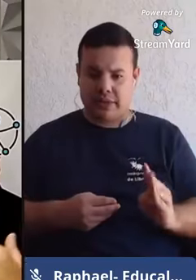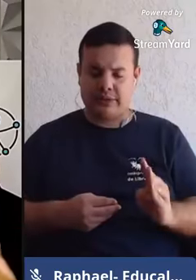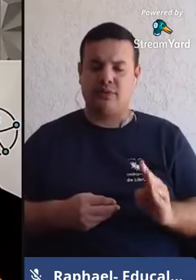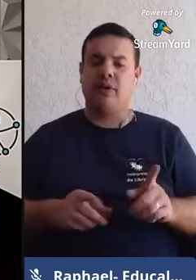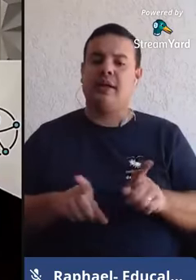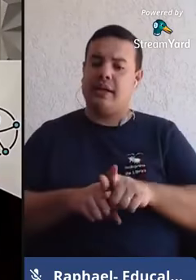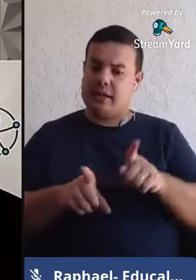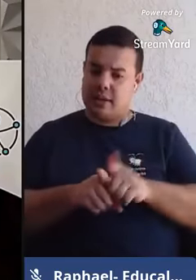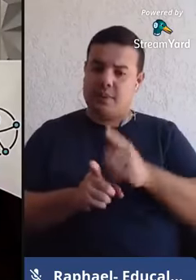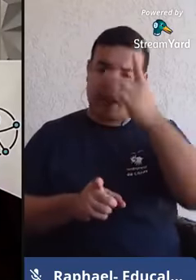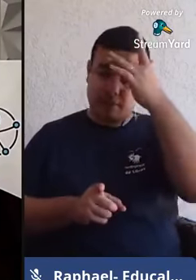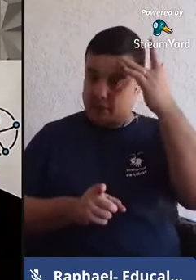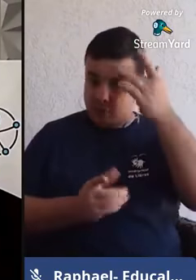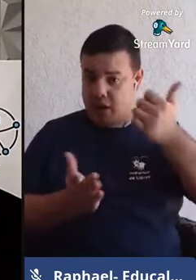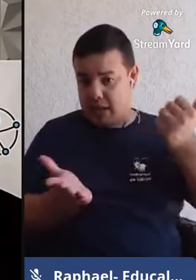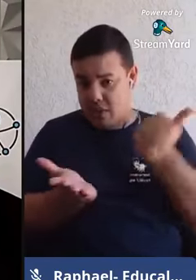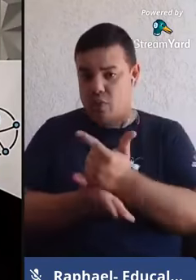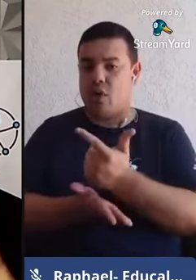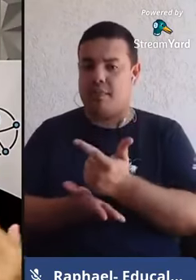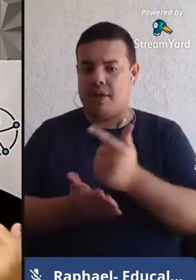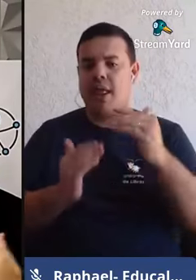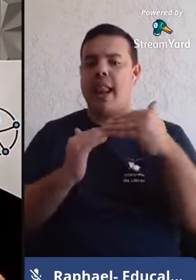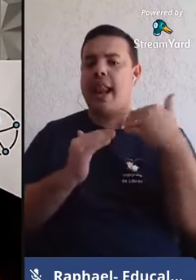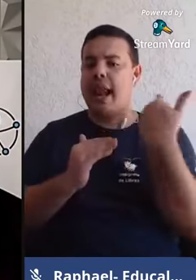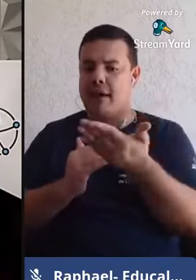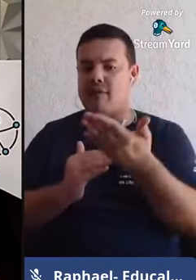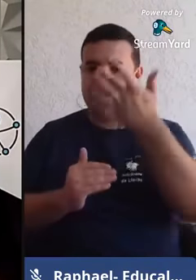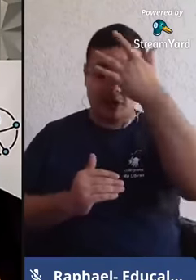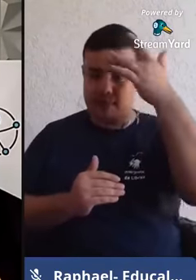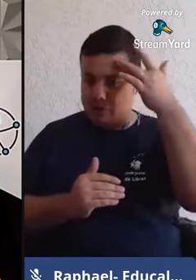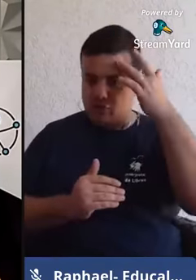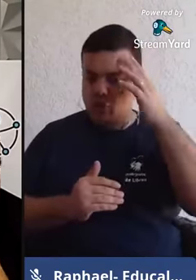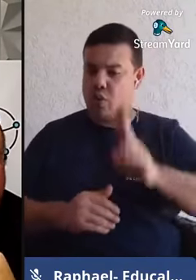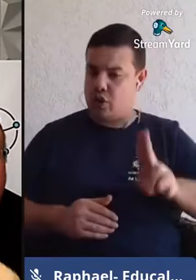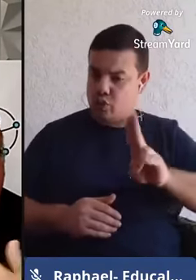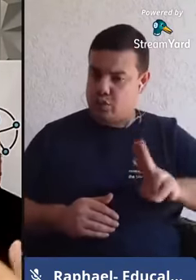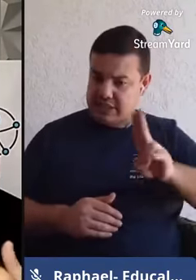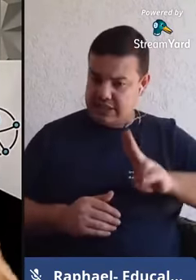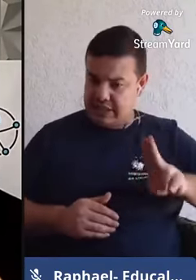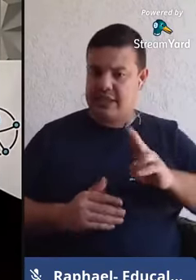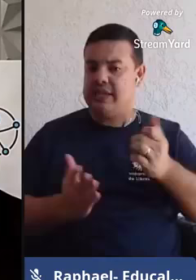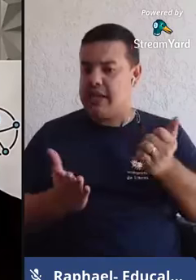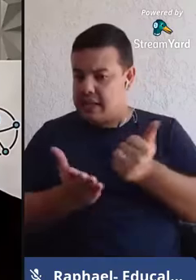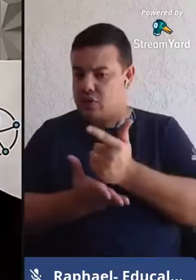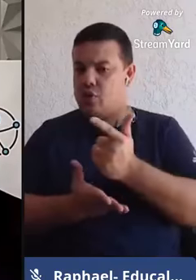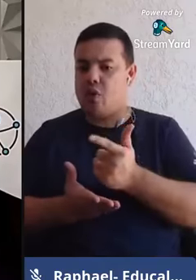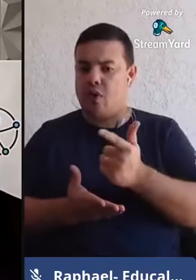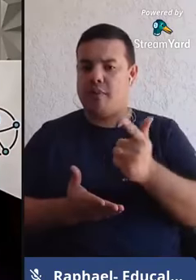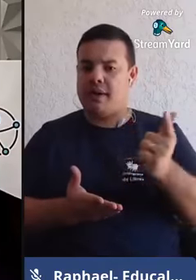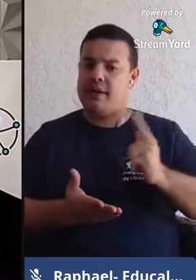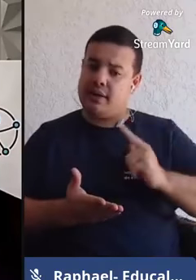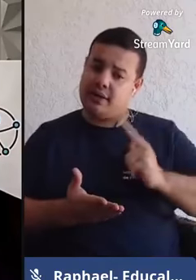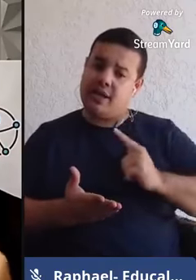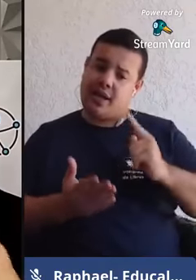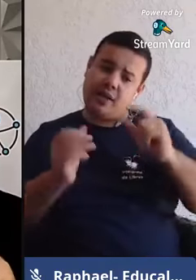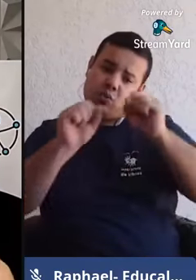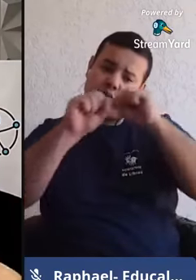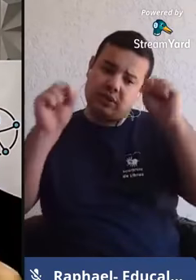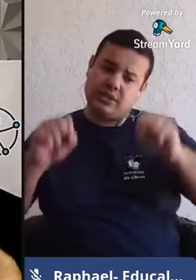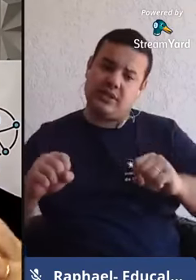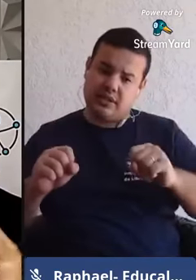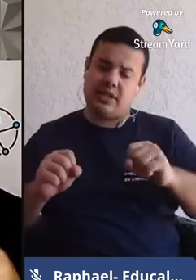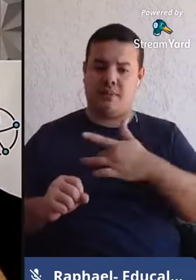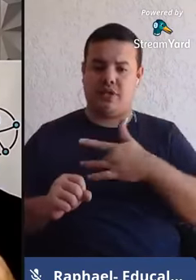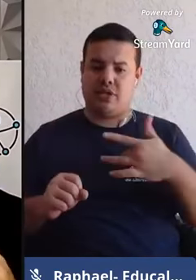tomador do serviço, né? Lá fora, o tomador do serviço, o comprador desse produto, é o próprio sistema de saúde. Por